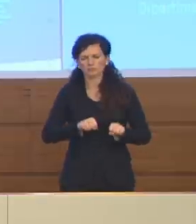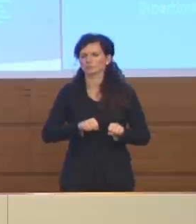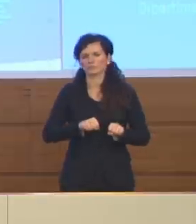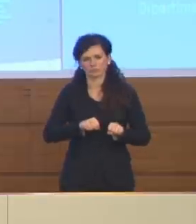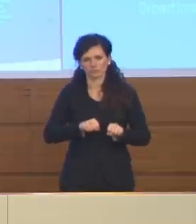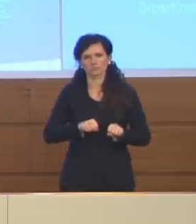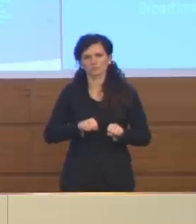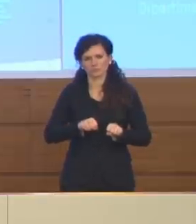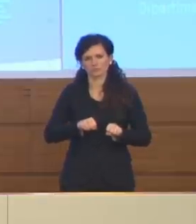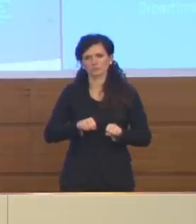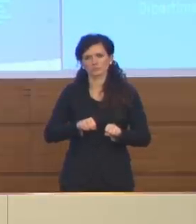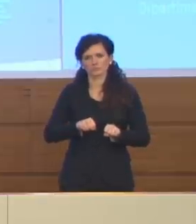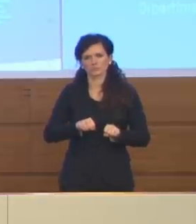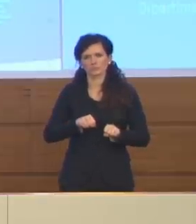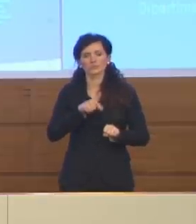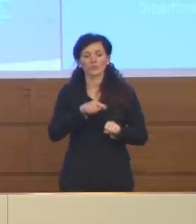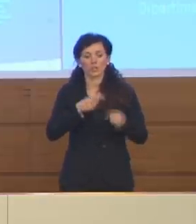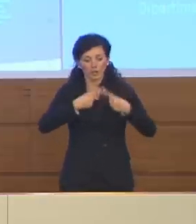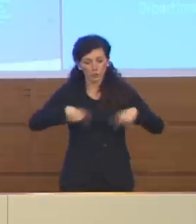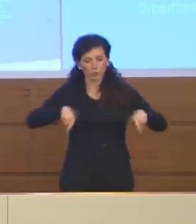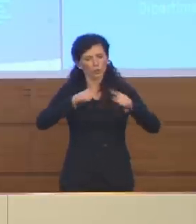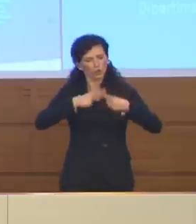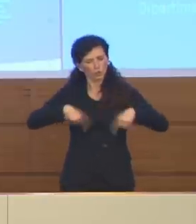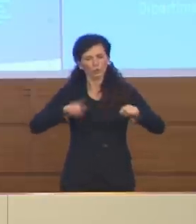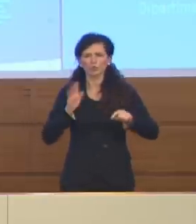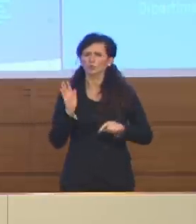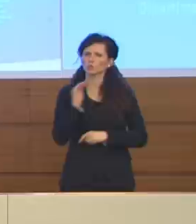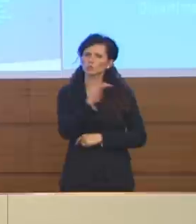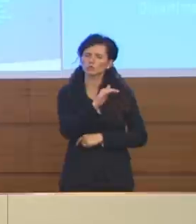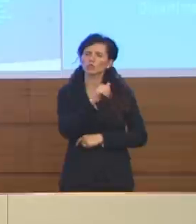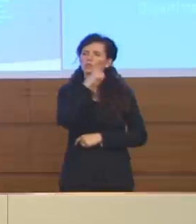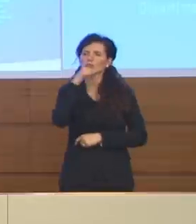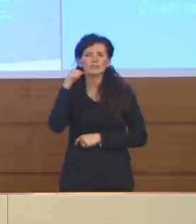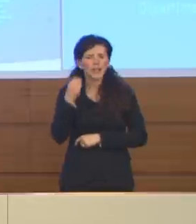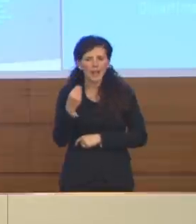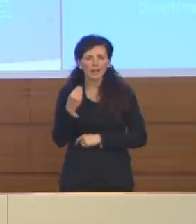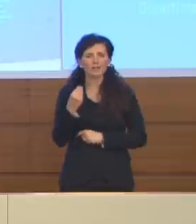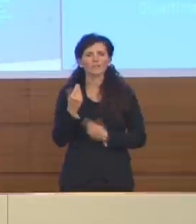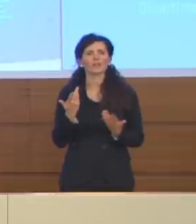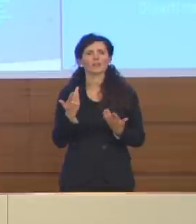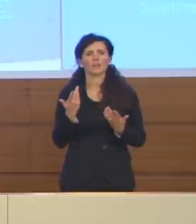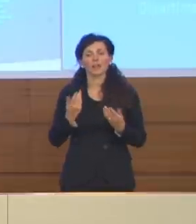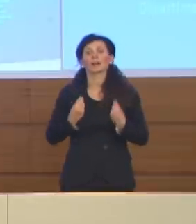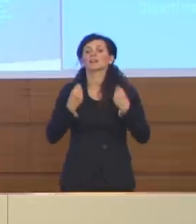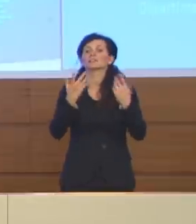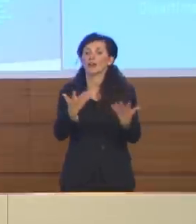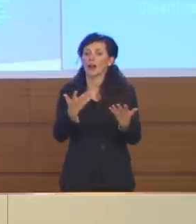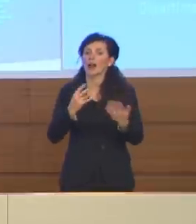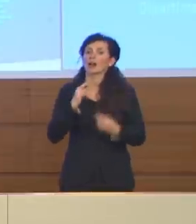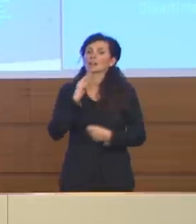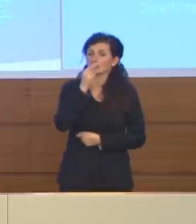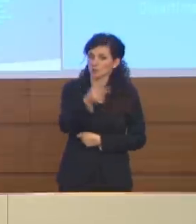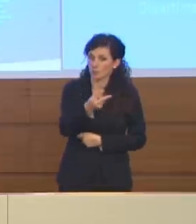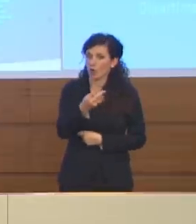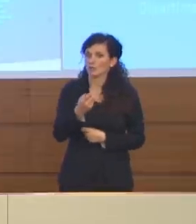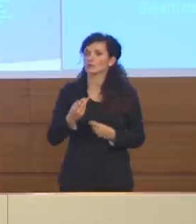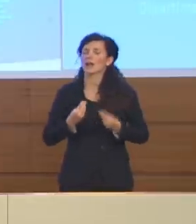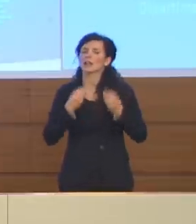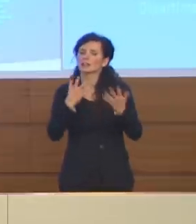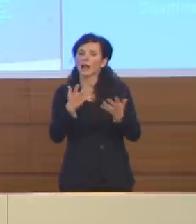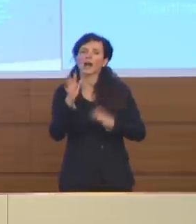per consentire di dare risposte e orientamenti